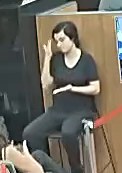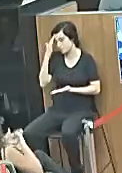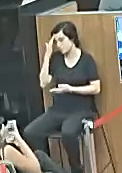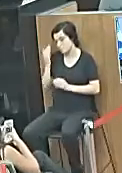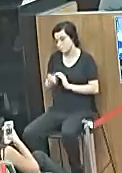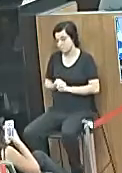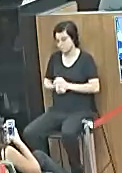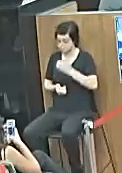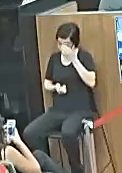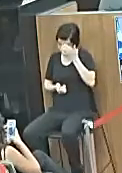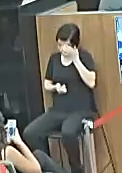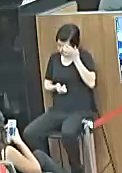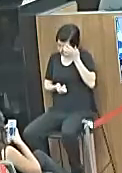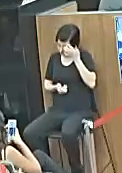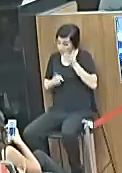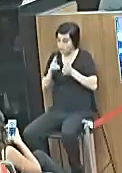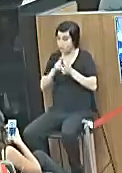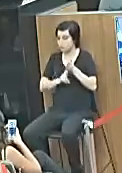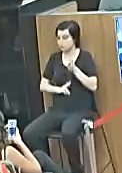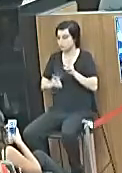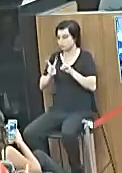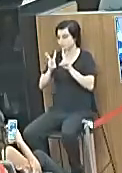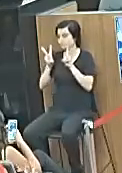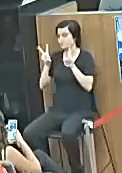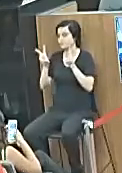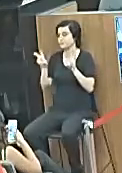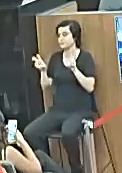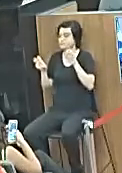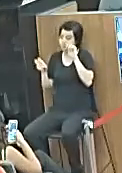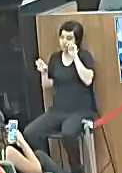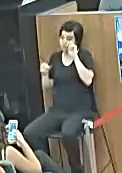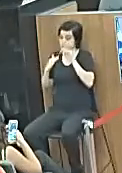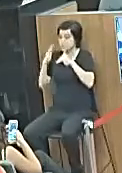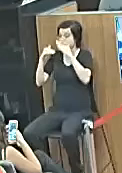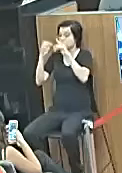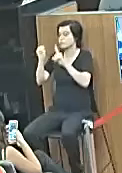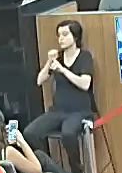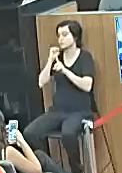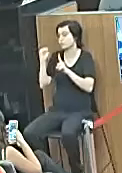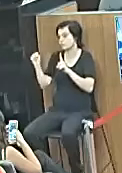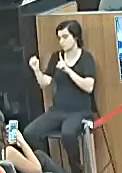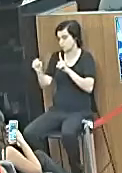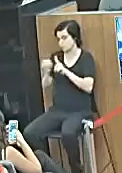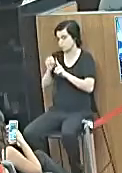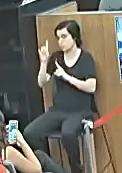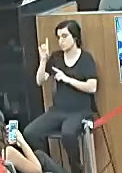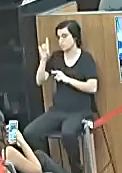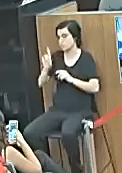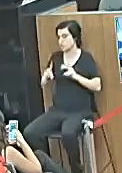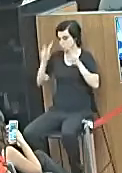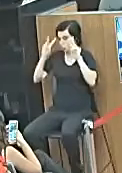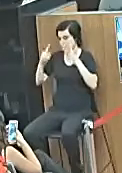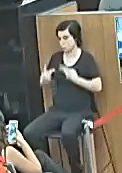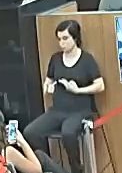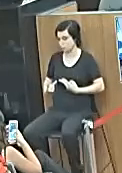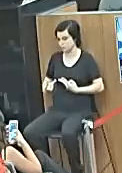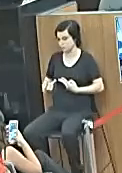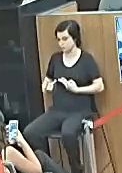grupos de trabalho a área temática desenvolvimento social tema direitos humanos